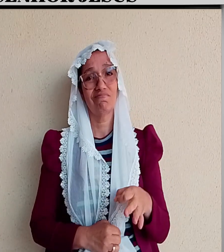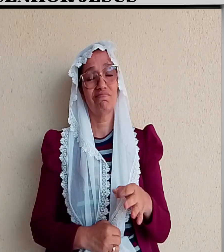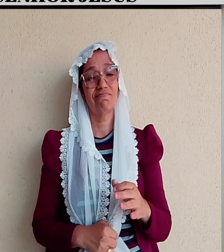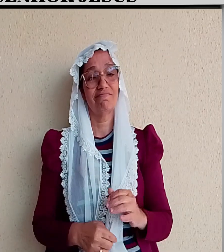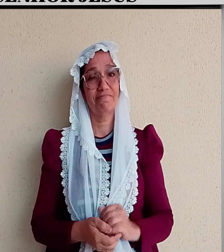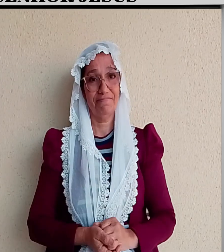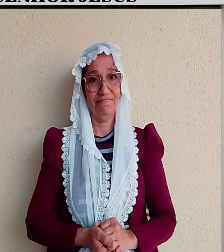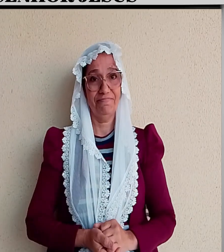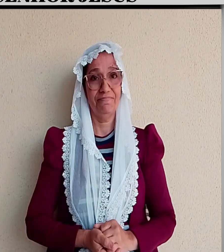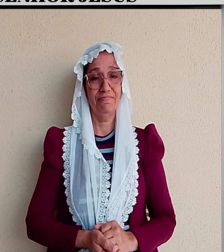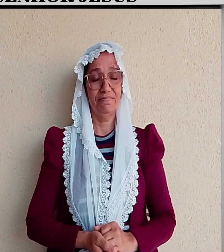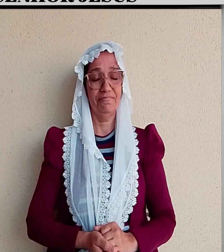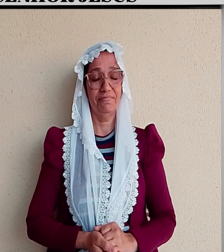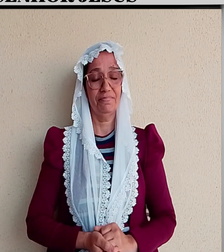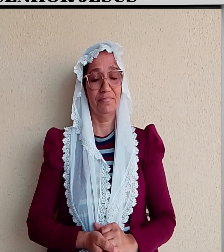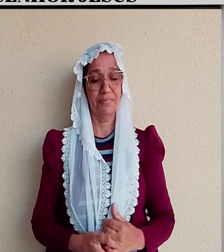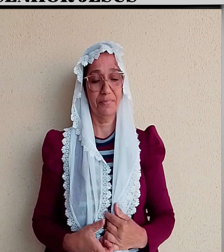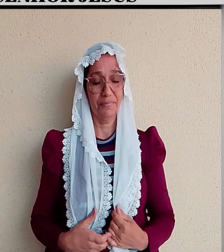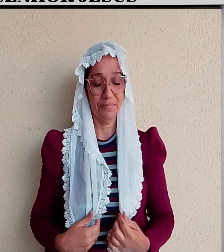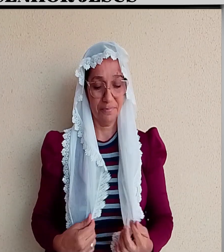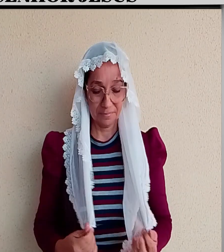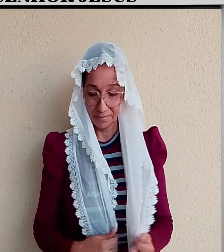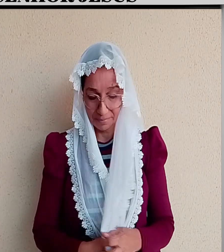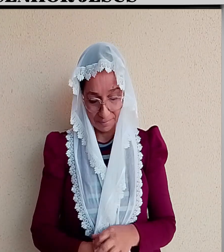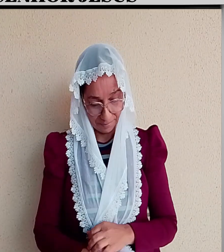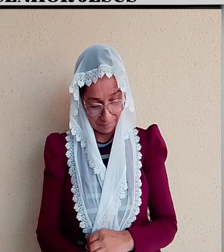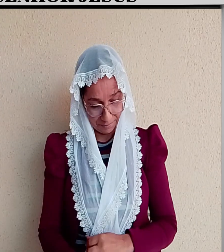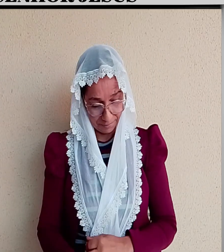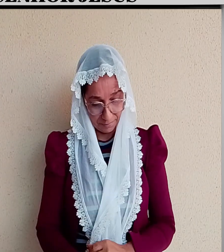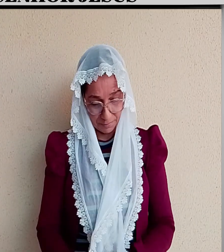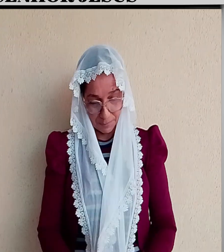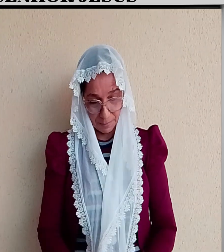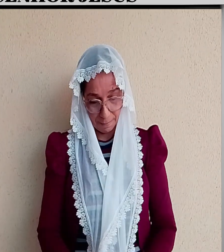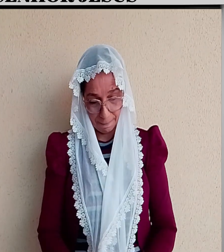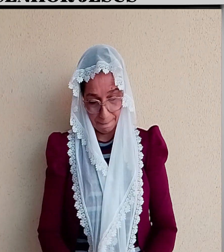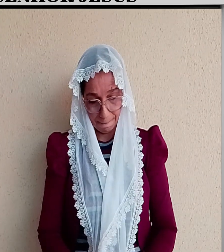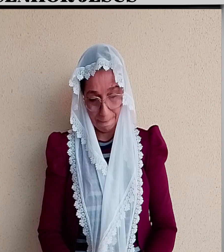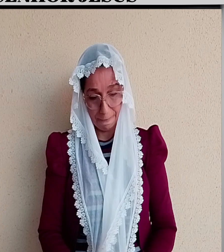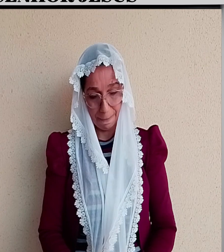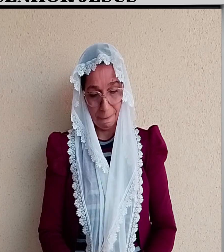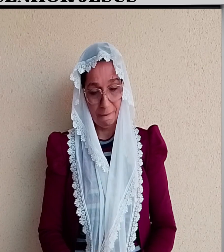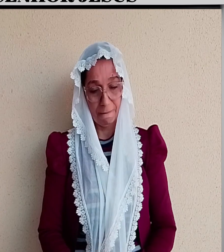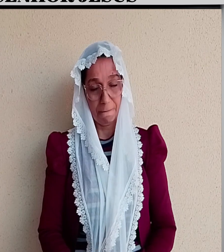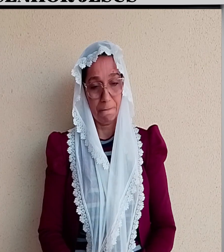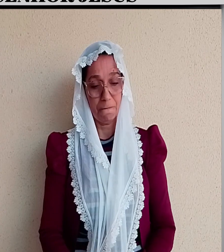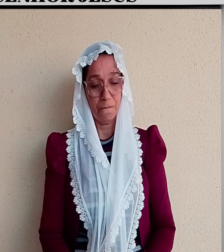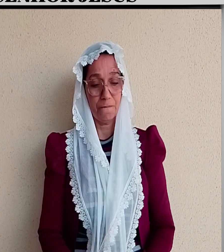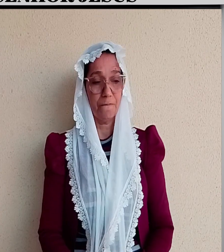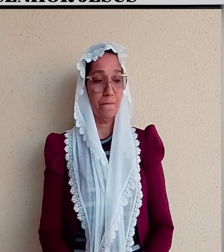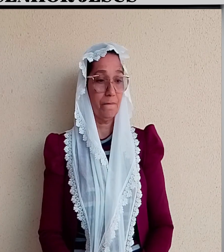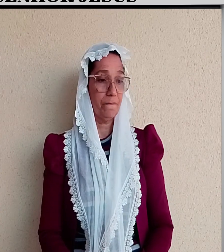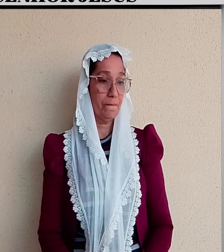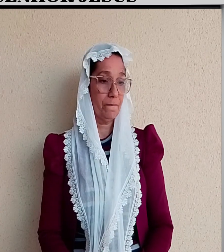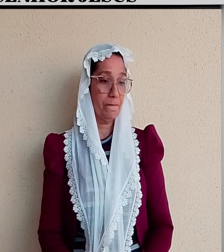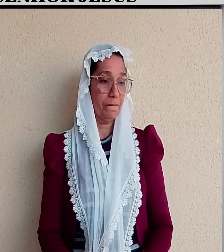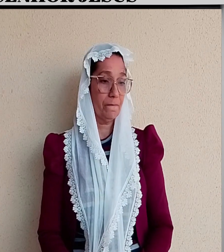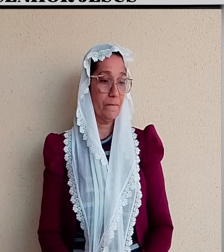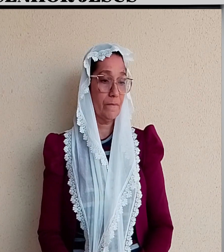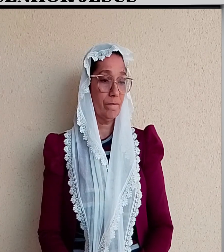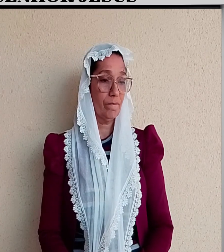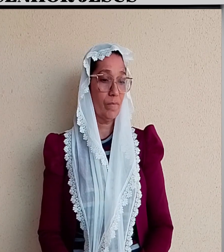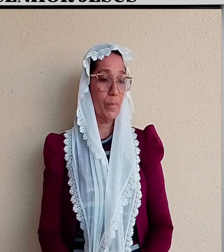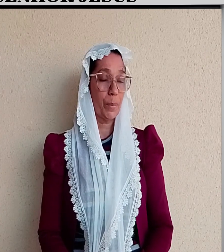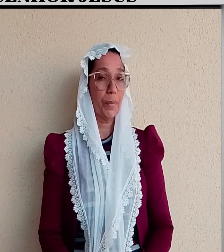discípulo. Aleluia. Os discípulos acompanhavam o Senhor. Não era para comer o pão que ele dava. Aleluia, Jesus. Era porque a